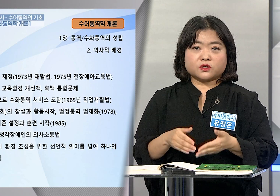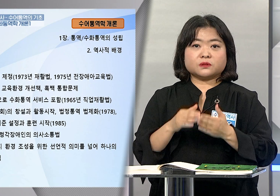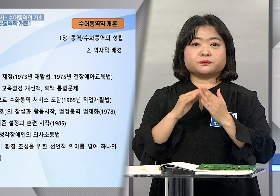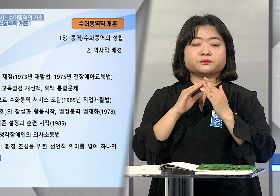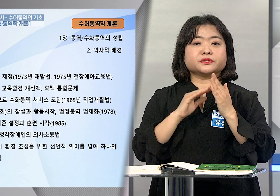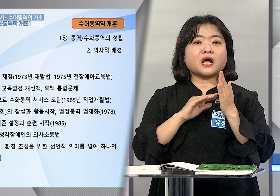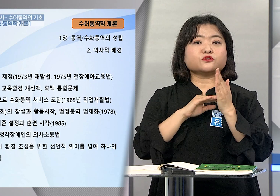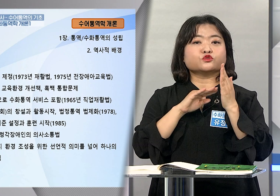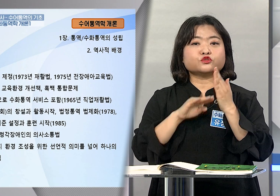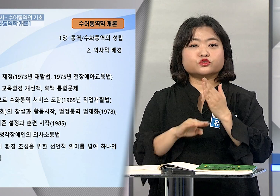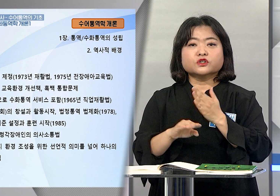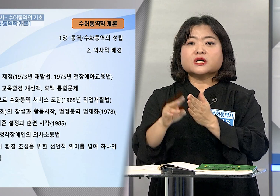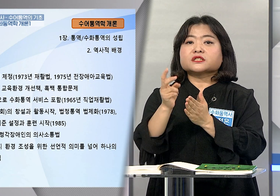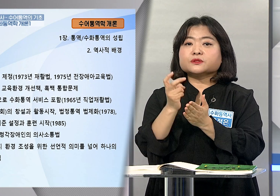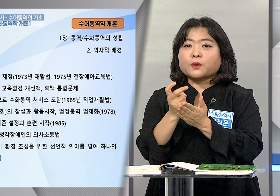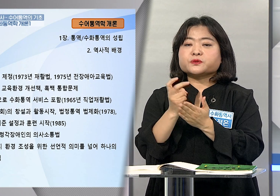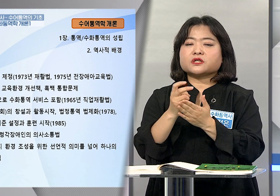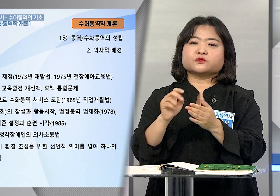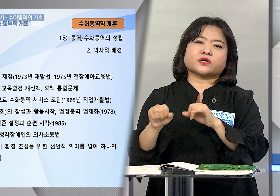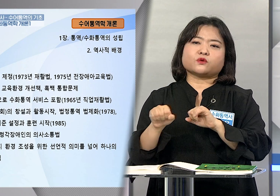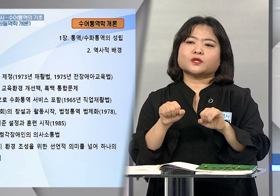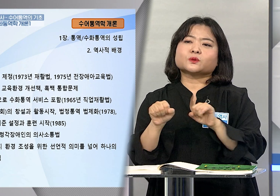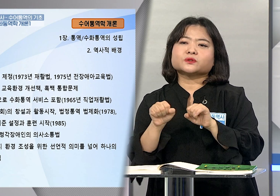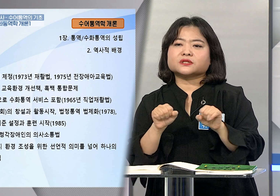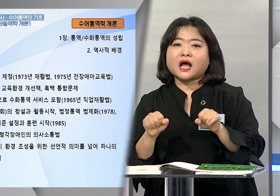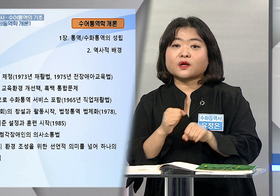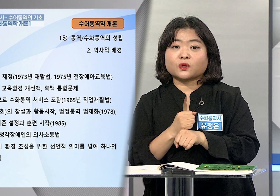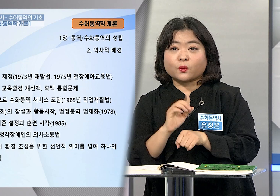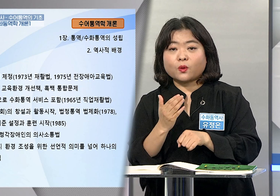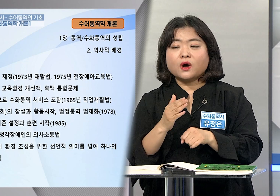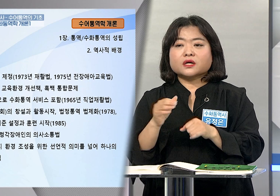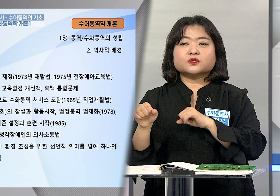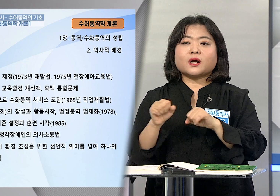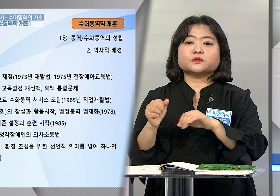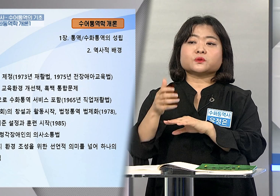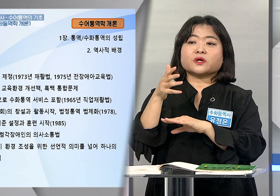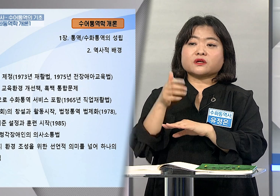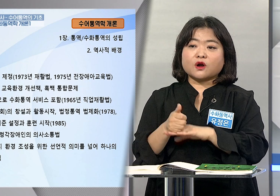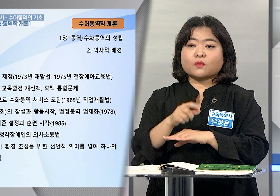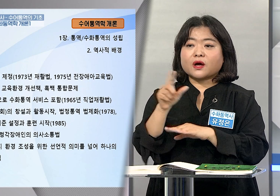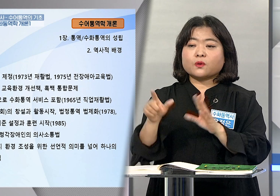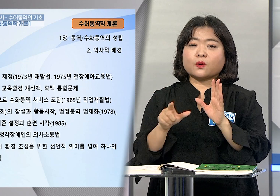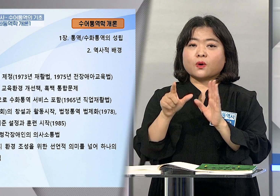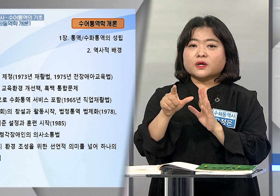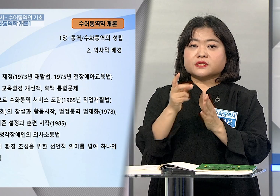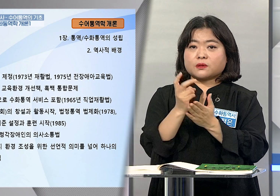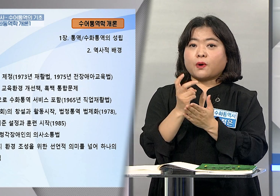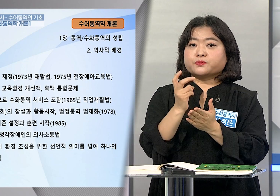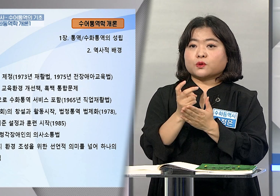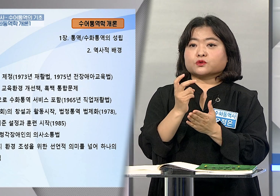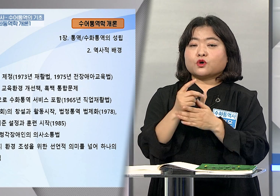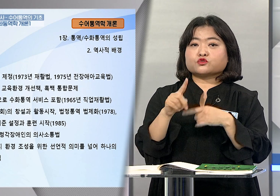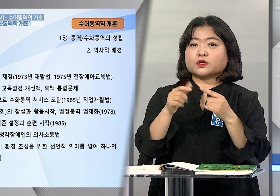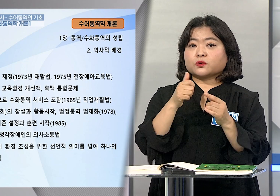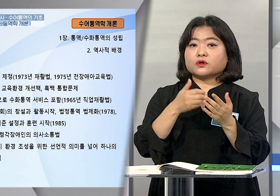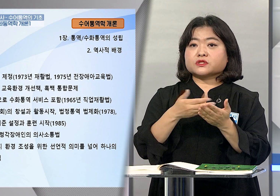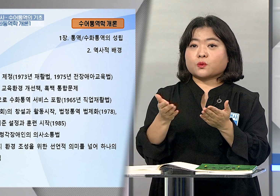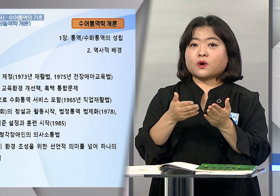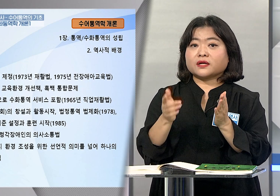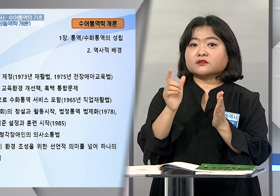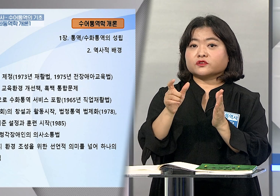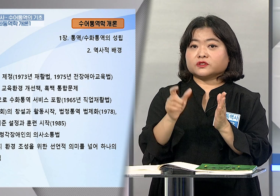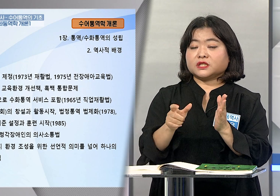먼저 설립을 한 후 그 법제를 위한 활동들을 하게 되고 그 활동들의 결과로 이제 법적으로